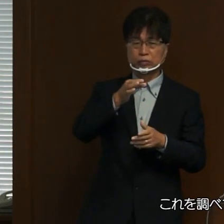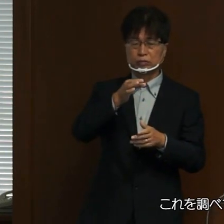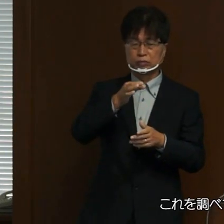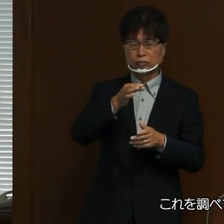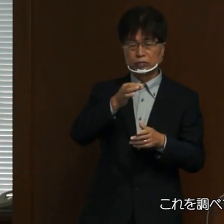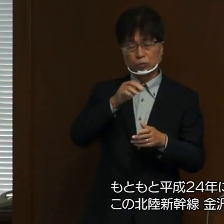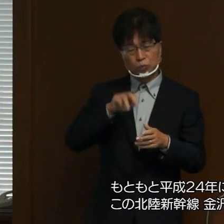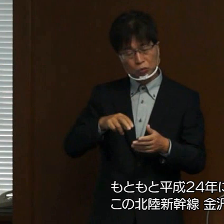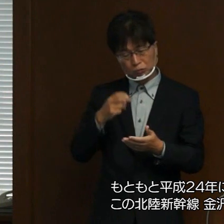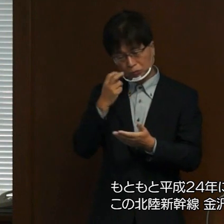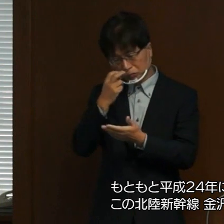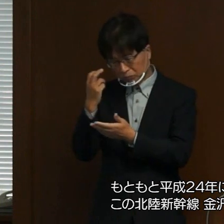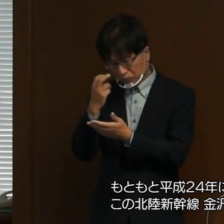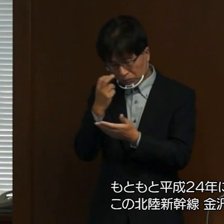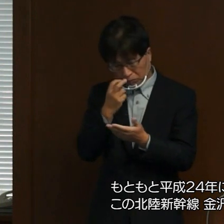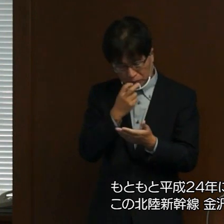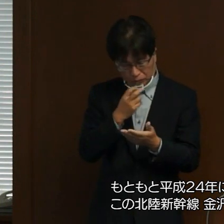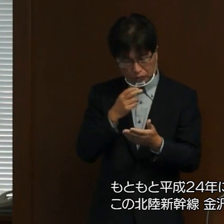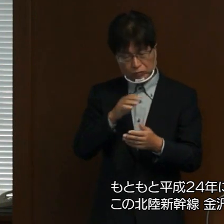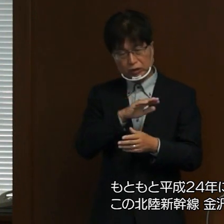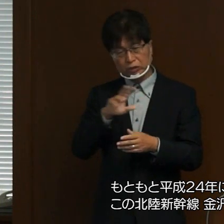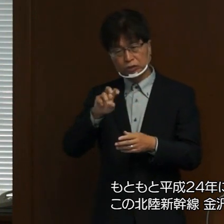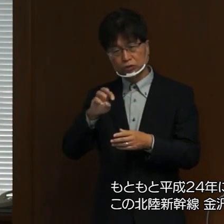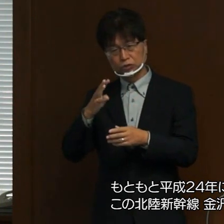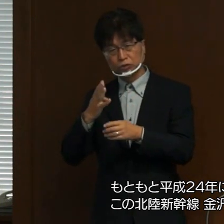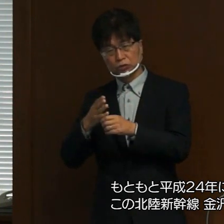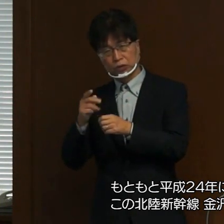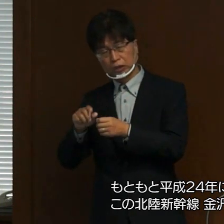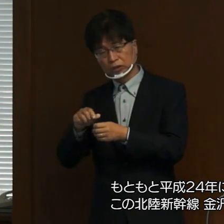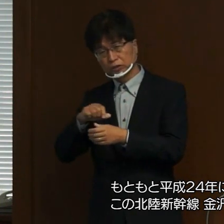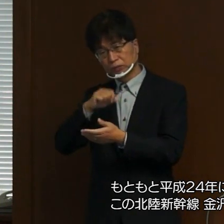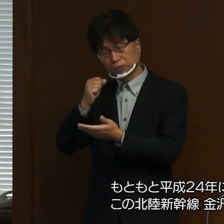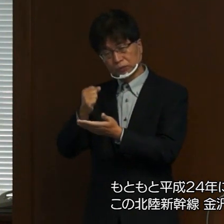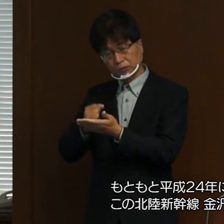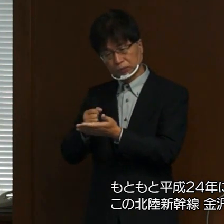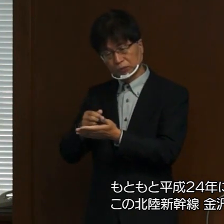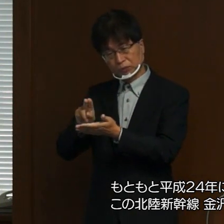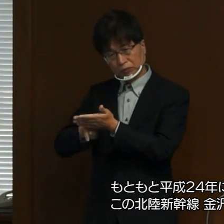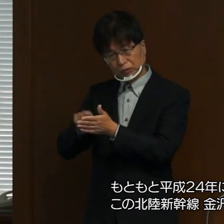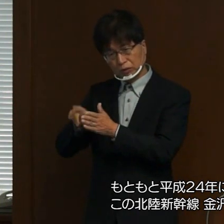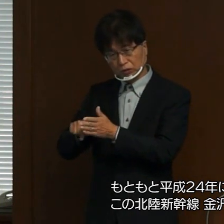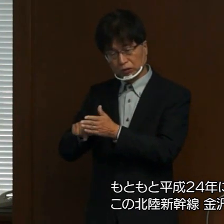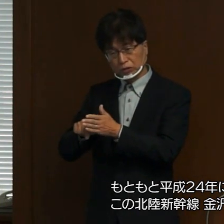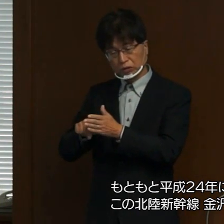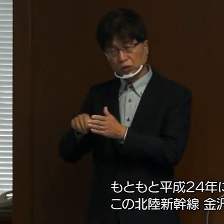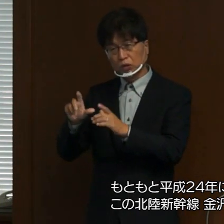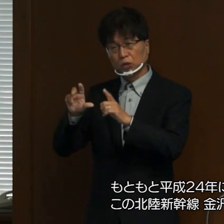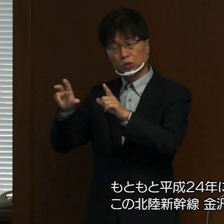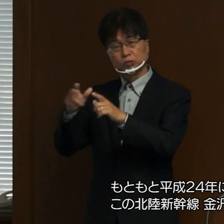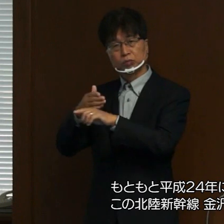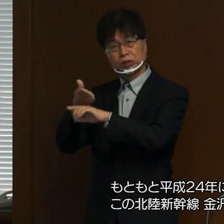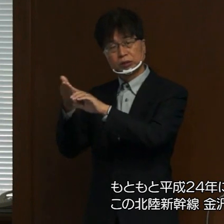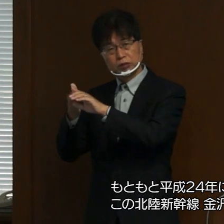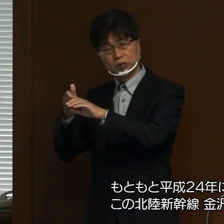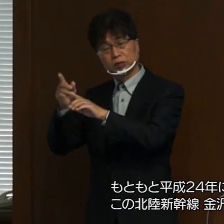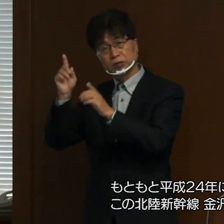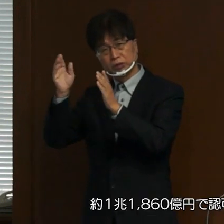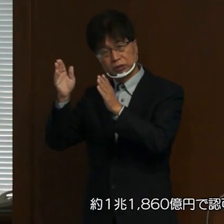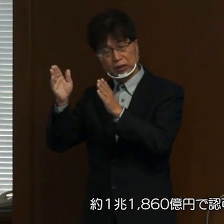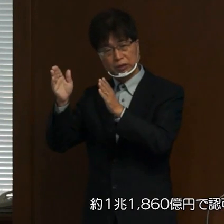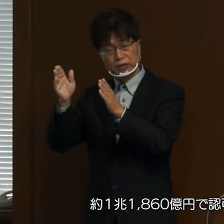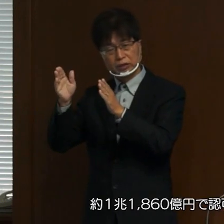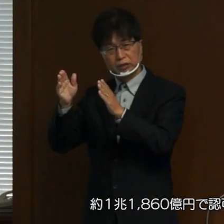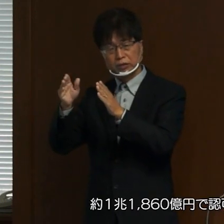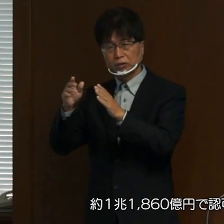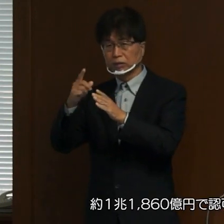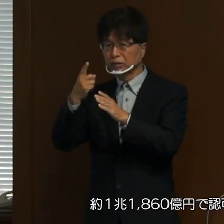てみますと、もともと平成24年に認可されたときはこの北陸新幹線金沢敦賀間は